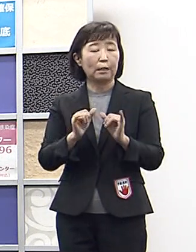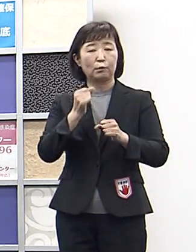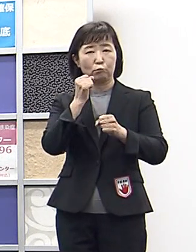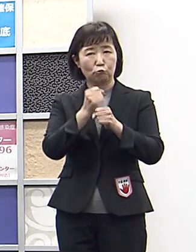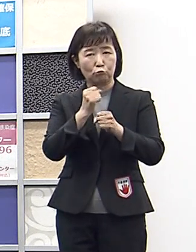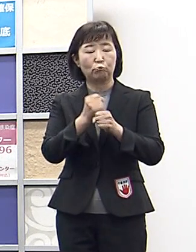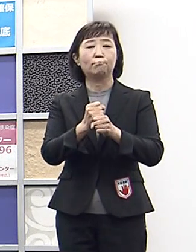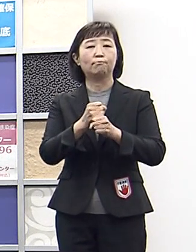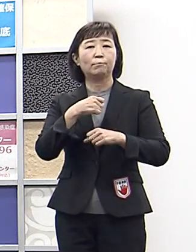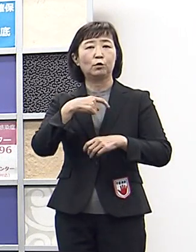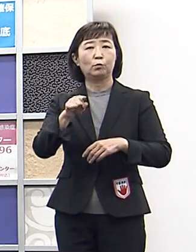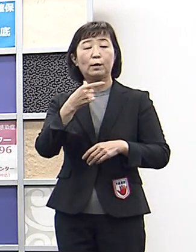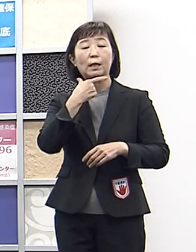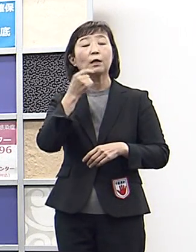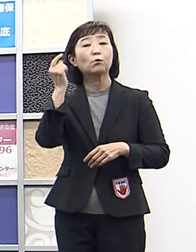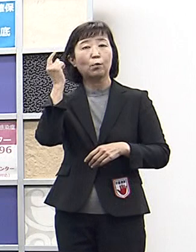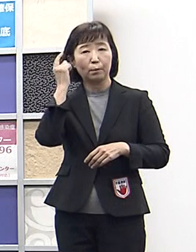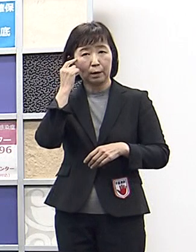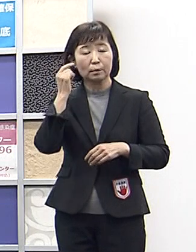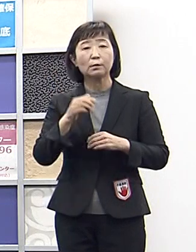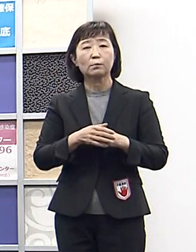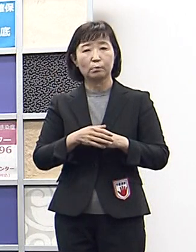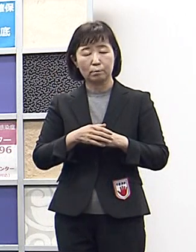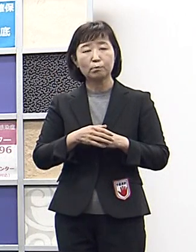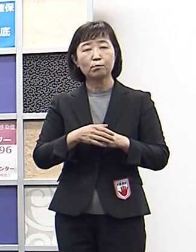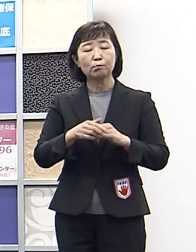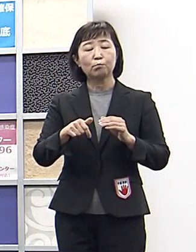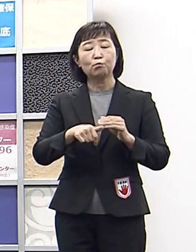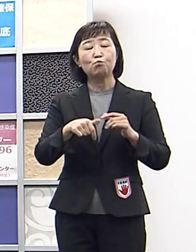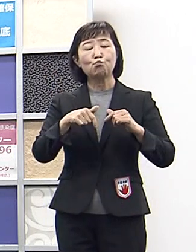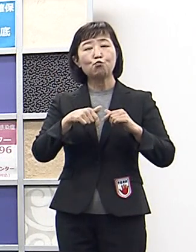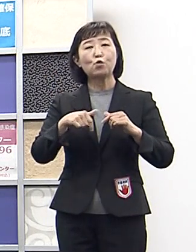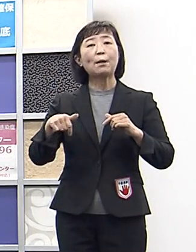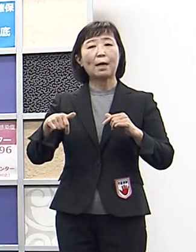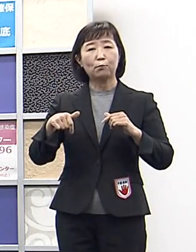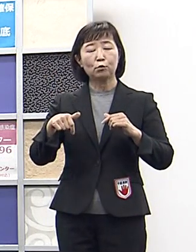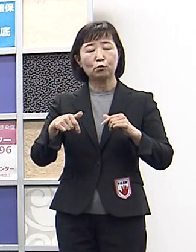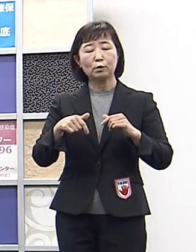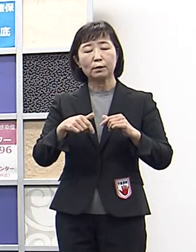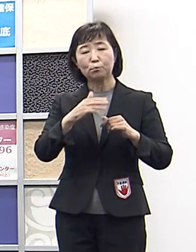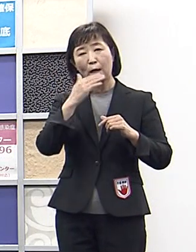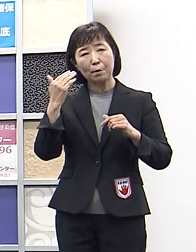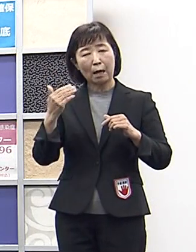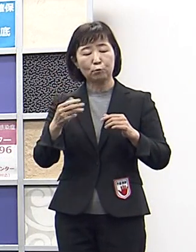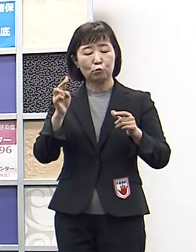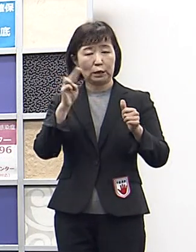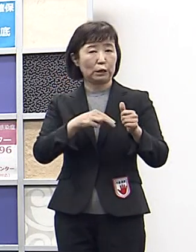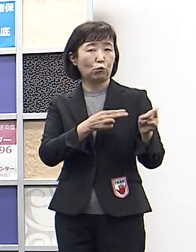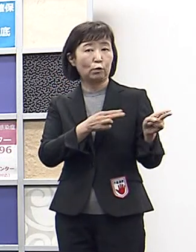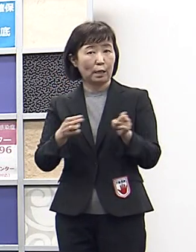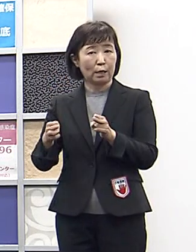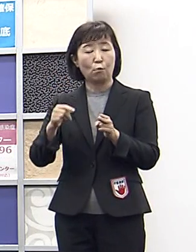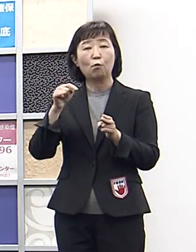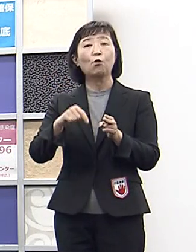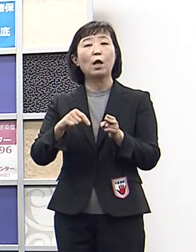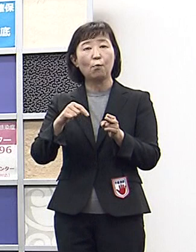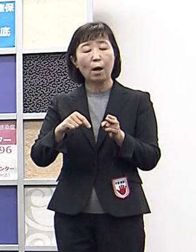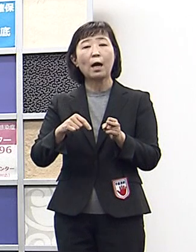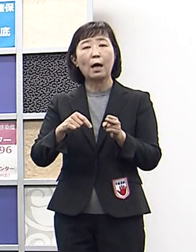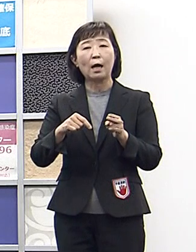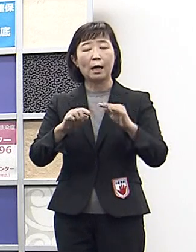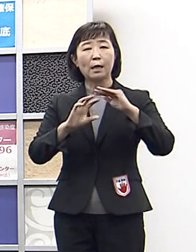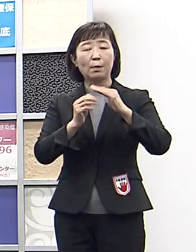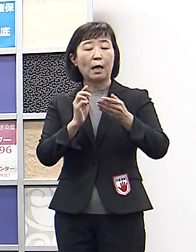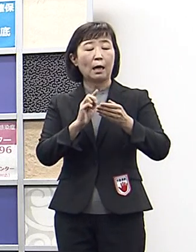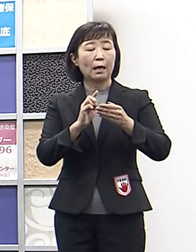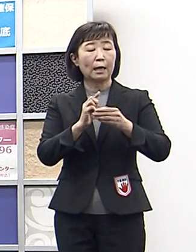まいりたいと思いますなおグリーンゾーンプレミアム認証制度につきましては海外を含む多くの皆様に本県を旅行先として選ん